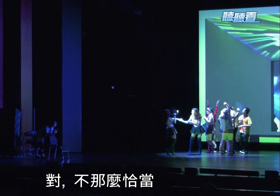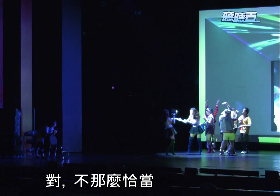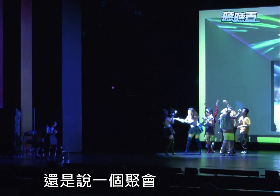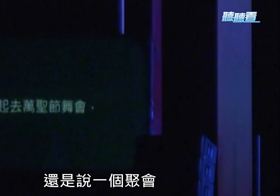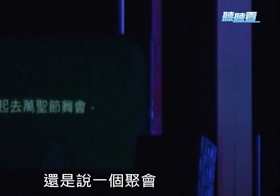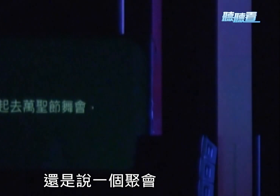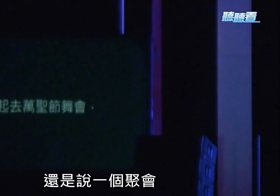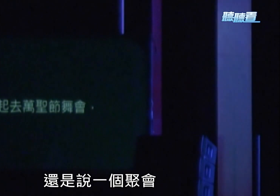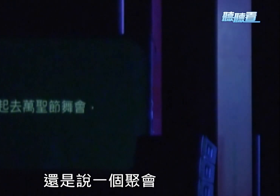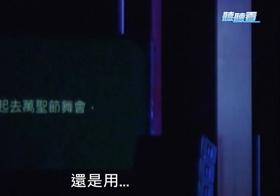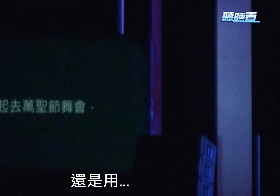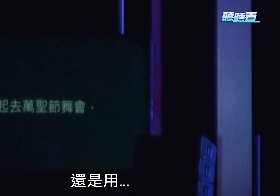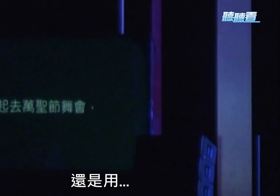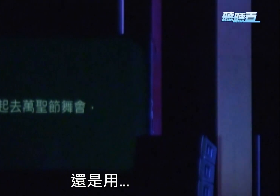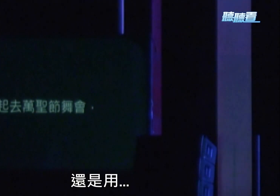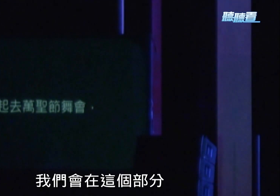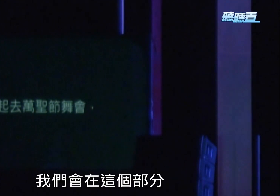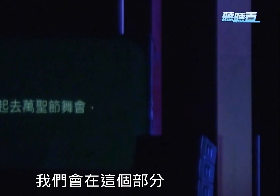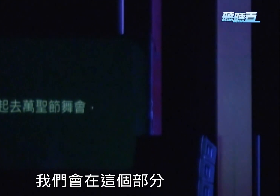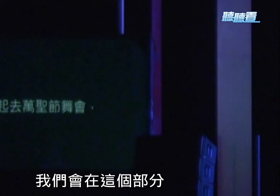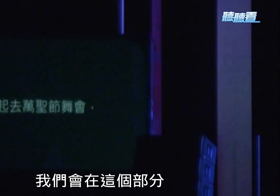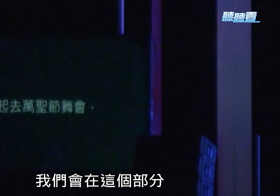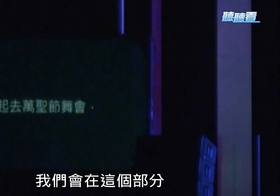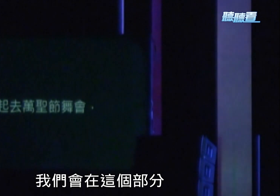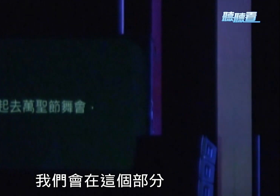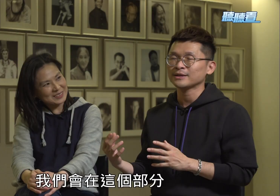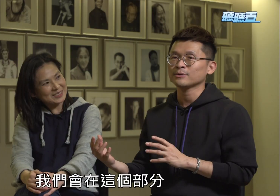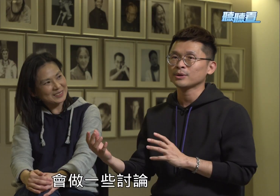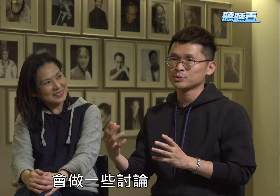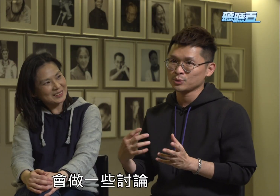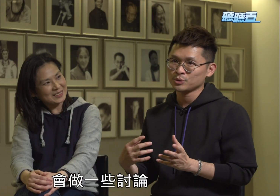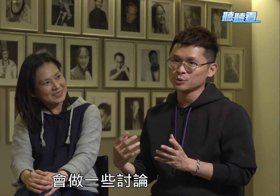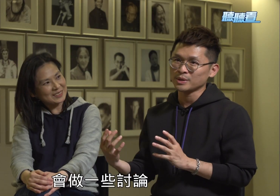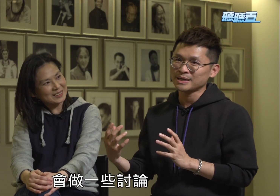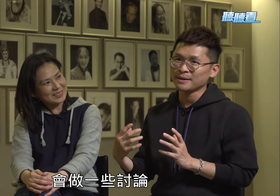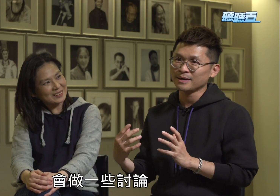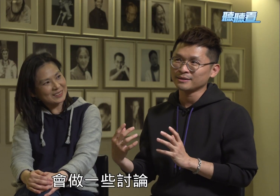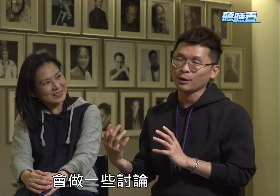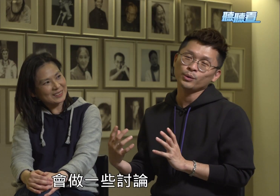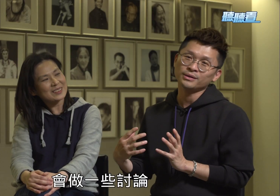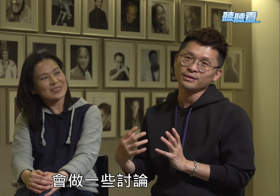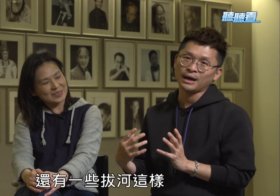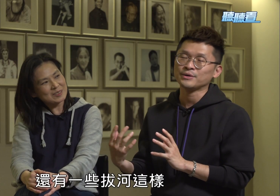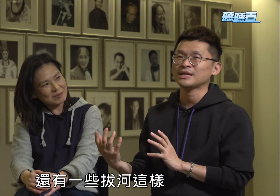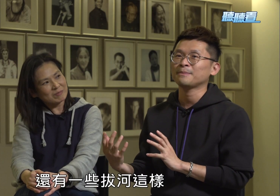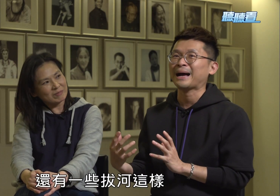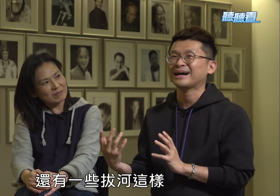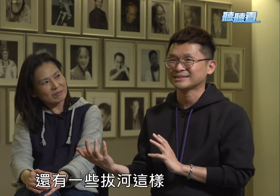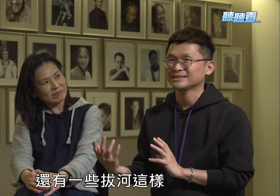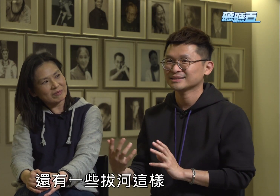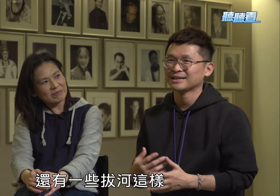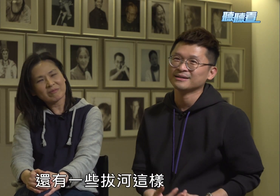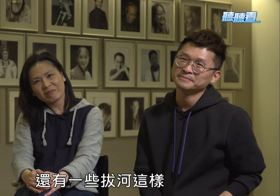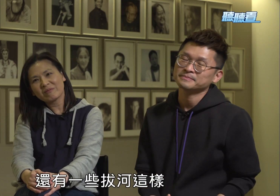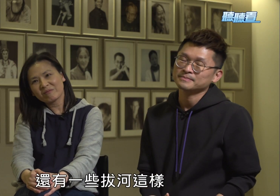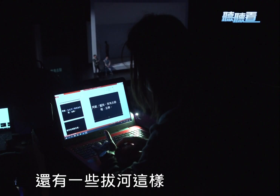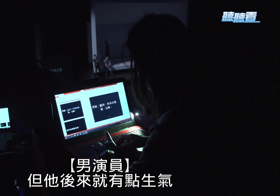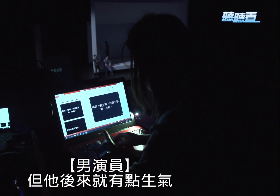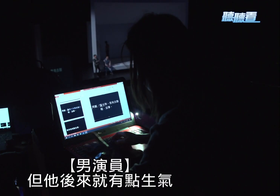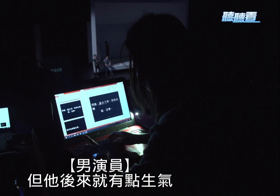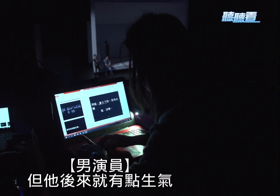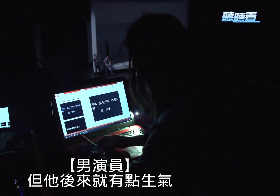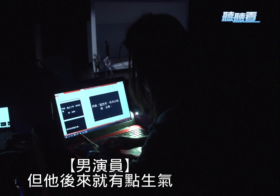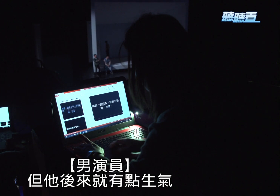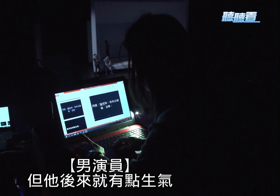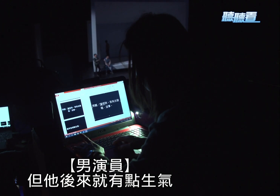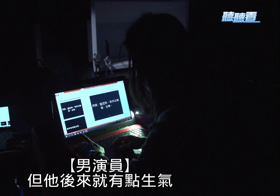恰当，还是说一个聚会，还是用我们会在这部分会做一些讨论，还有一些拔河这样。 但他